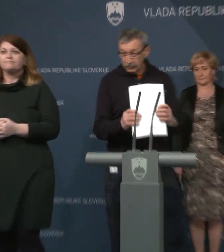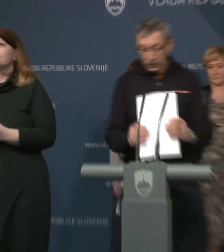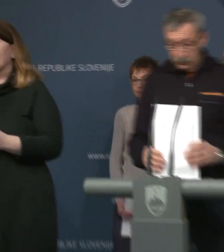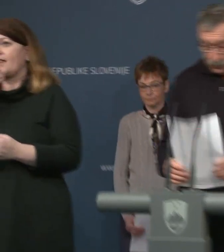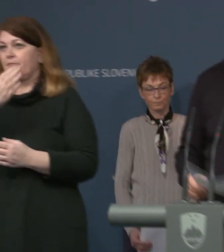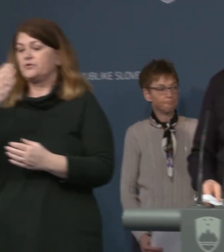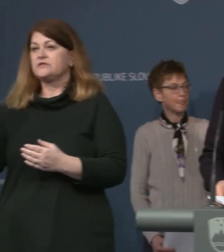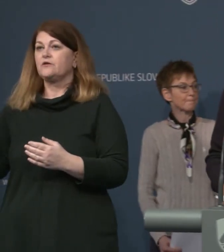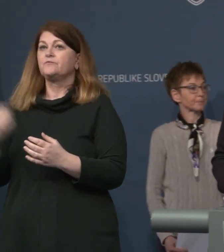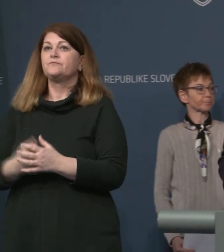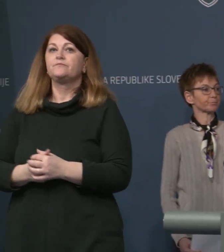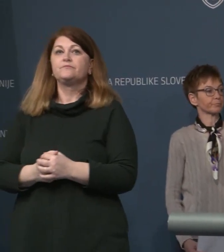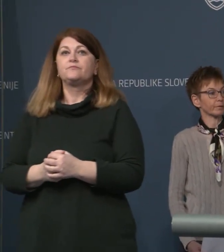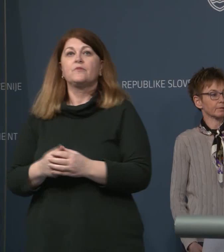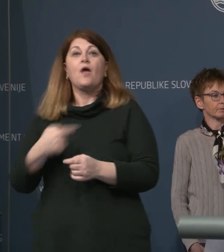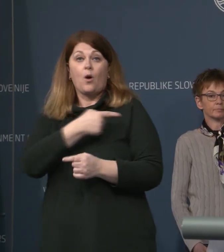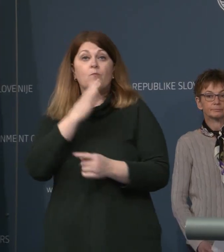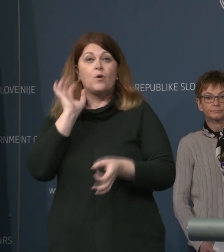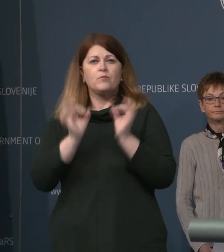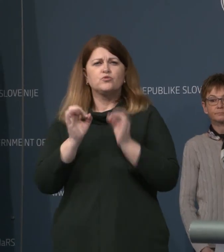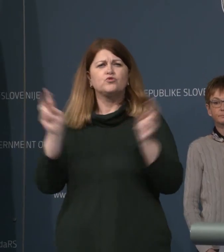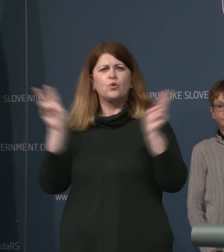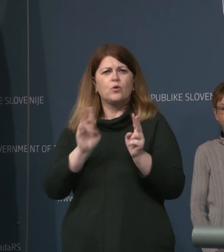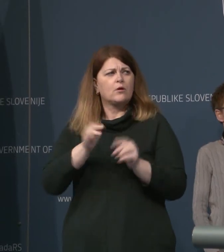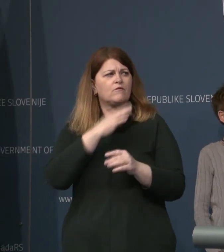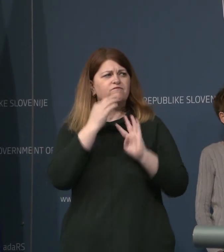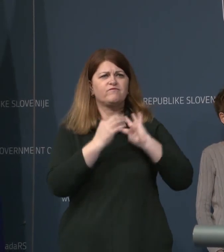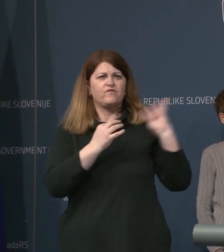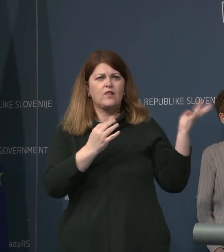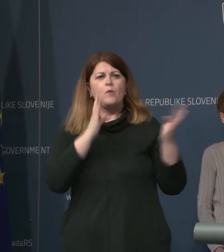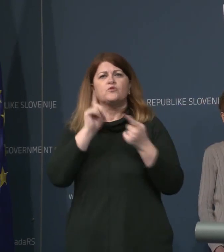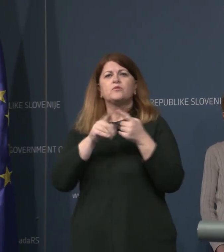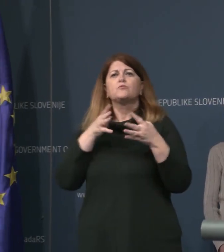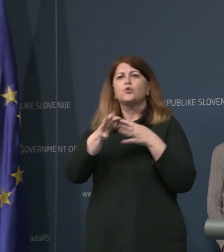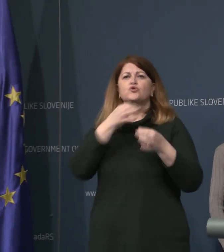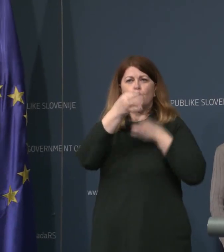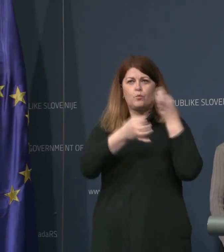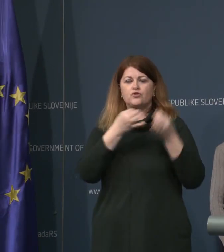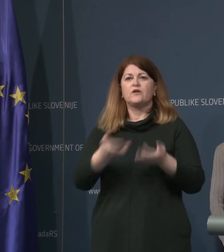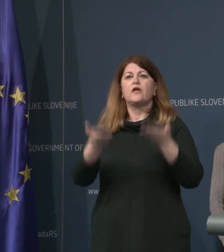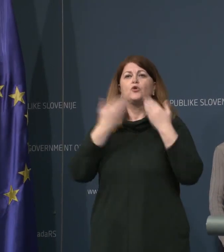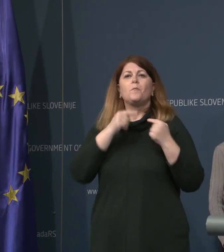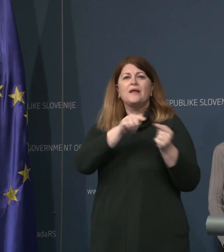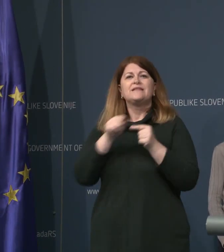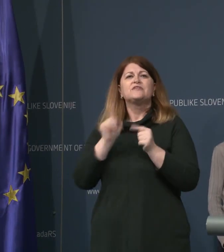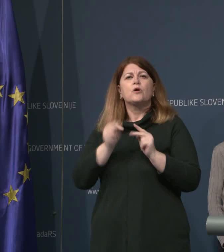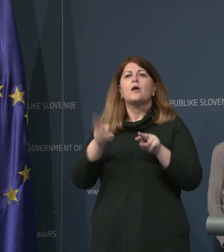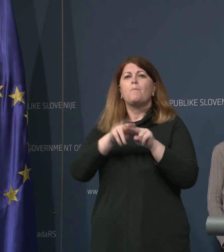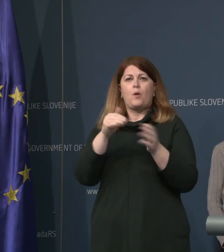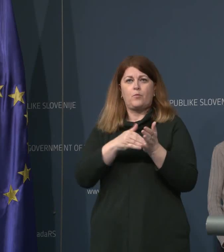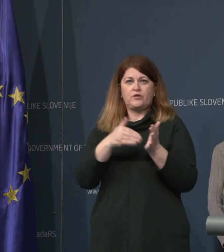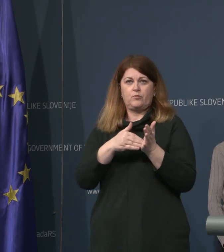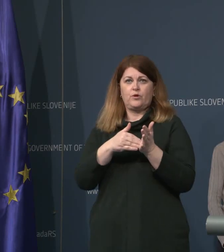Ja, lep pozdrav. Jaz bom skušal biti zelo kratek, ker nas je veliko, pa boste potem skozi vprašanja dobili tisto, kar bolj